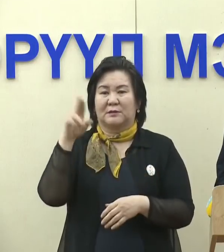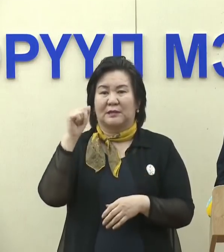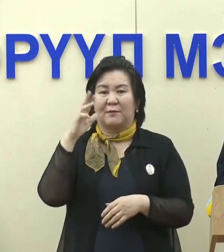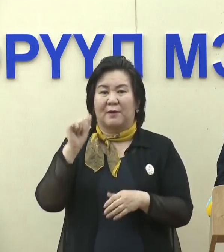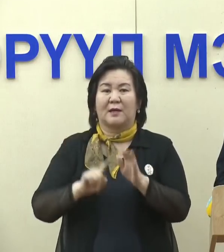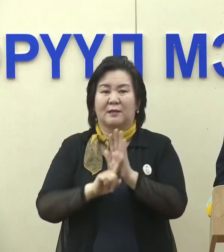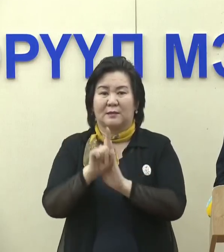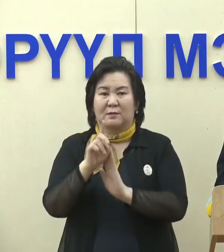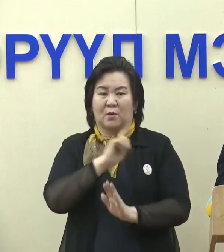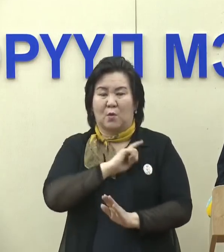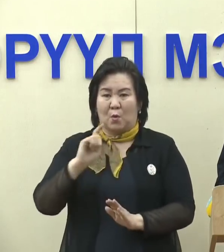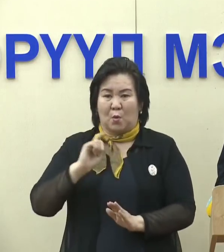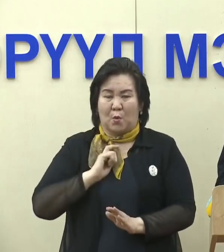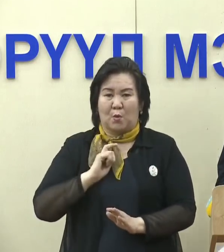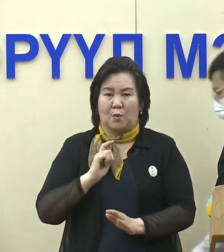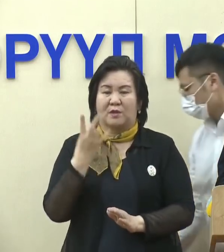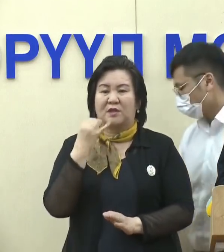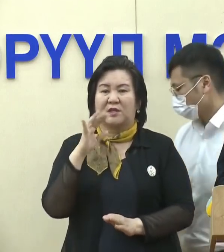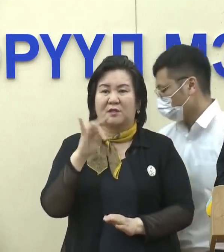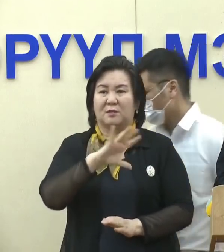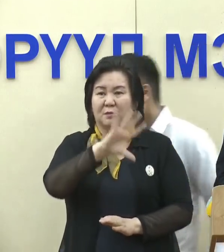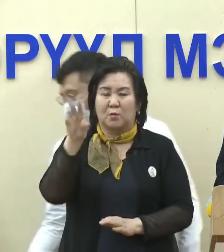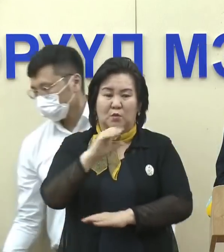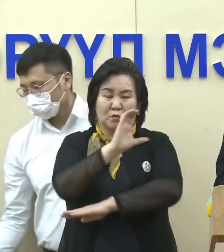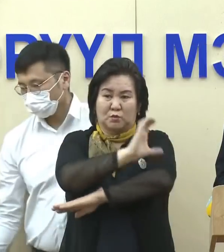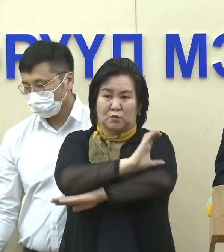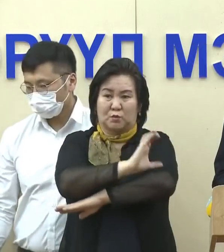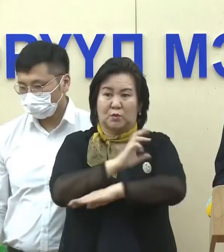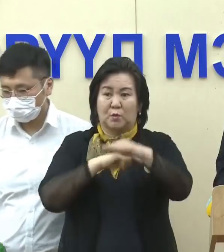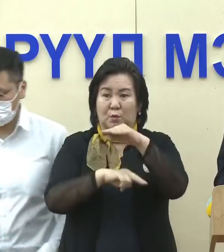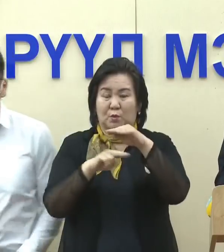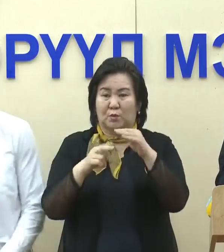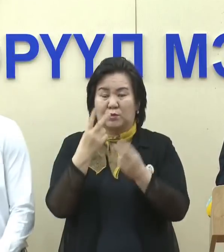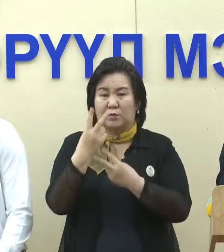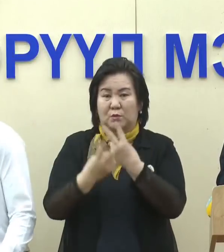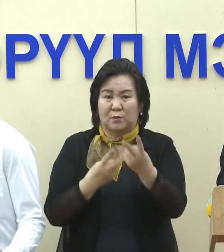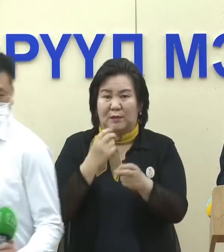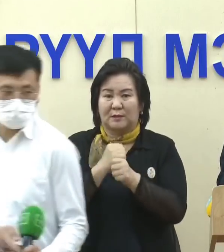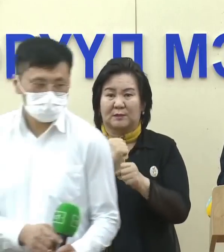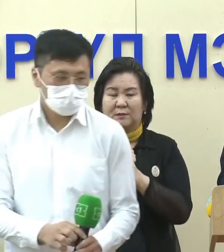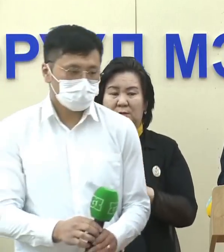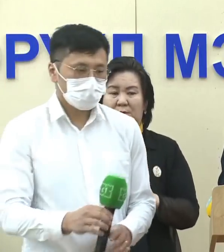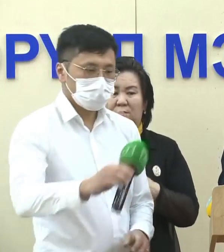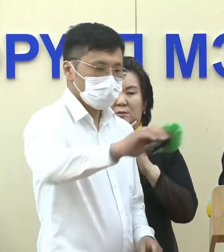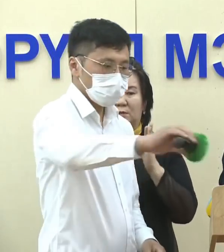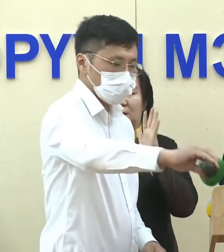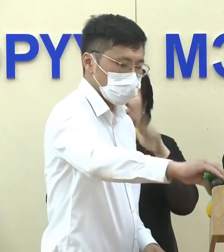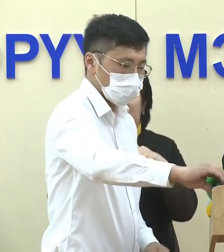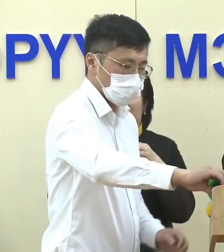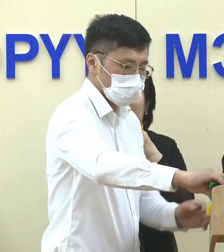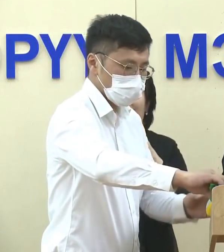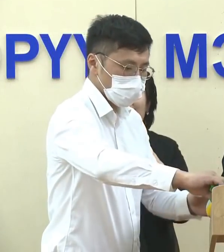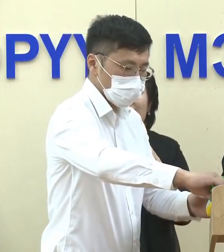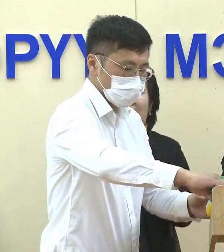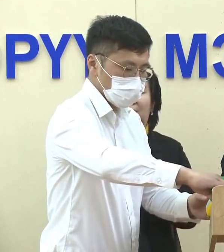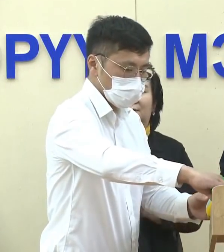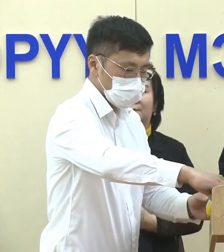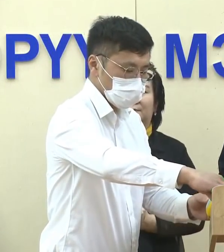эхлэн хувийн болон нийтийн өмчийн бүх сургуулийн үйл ажиллагааг 4-р сарын 17-ныг дуустал хаах болсноо мэдгдсэн